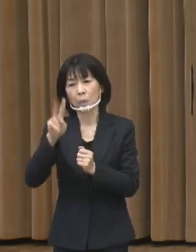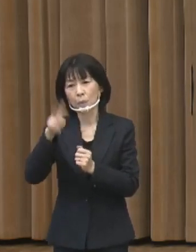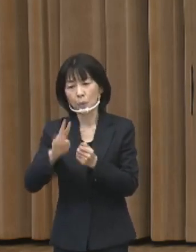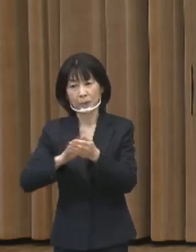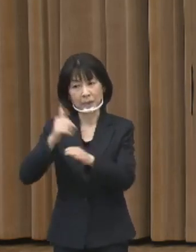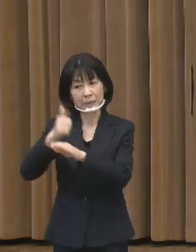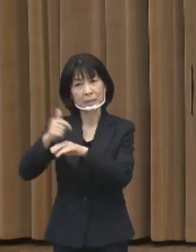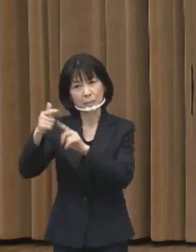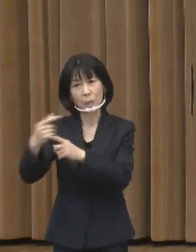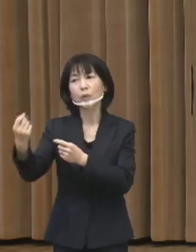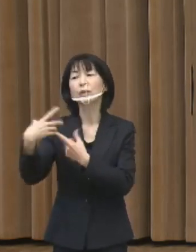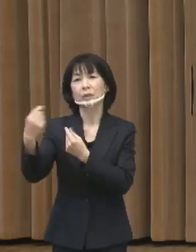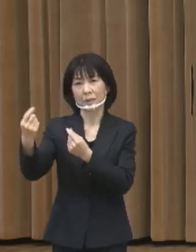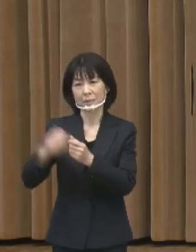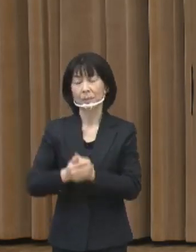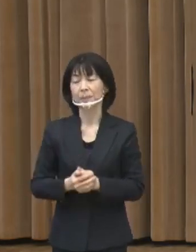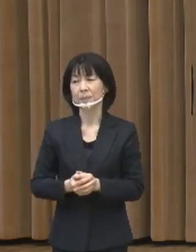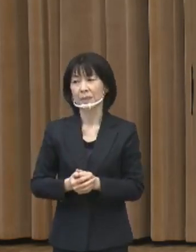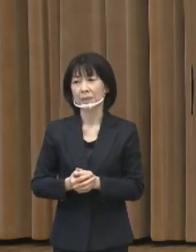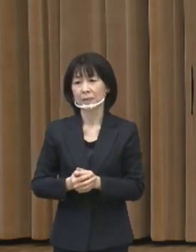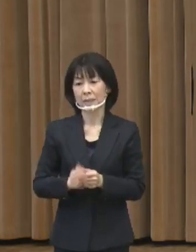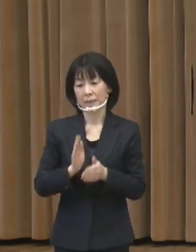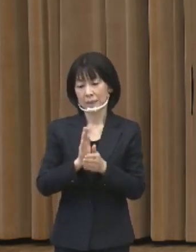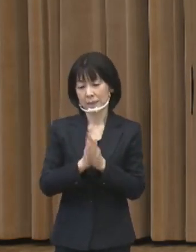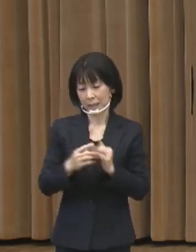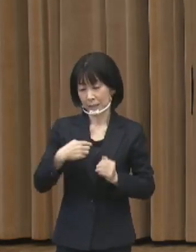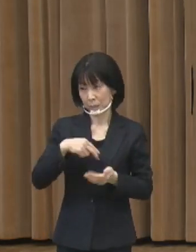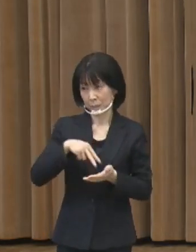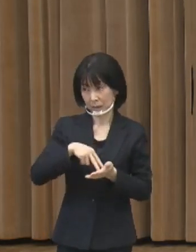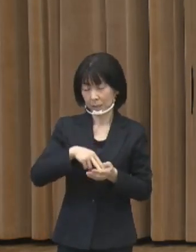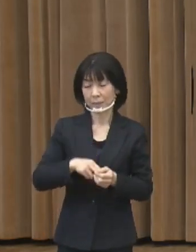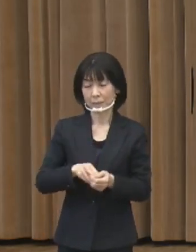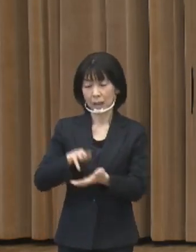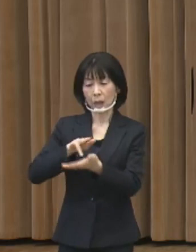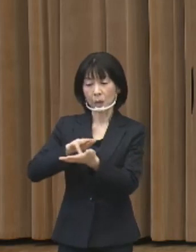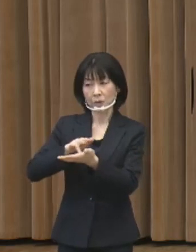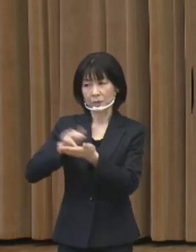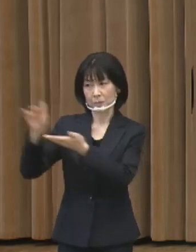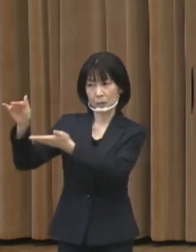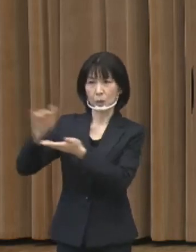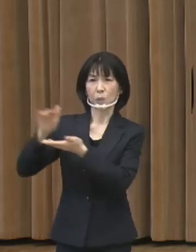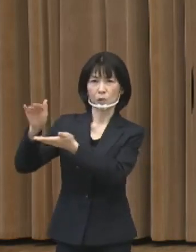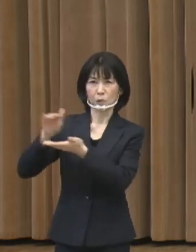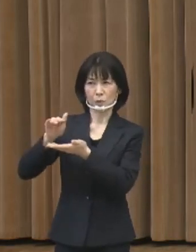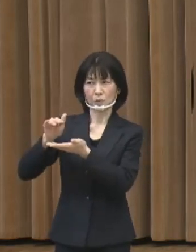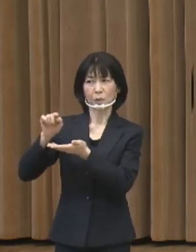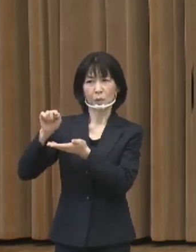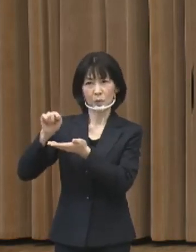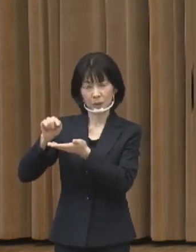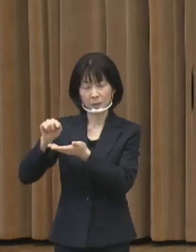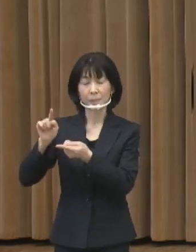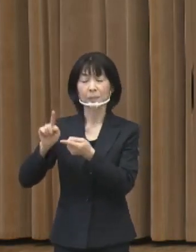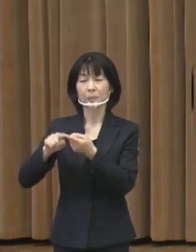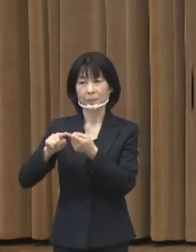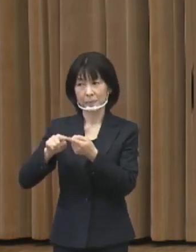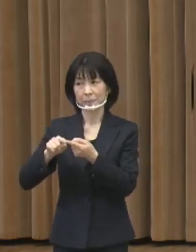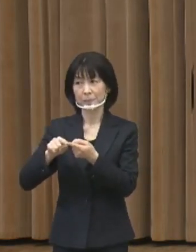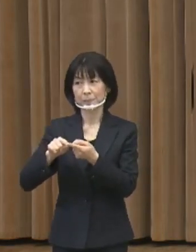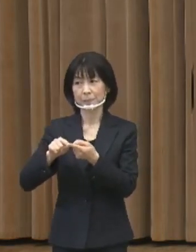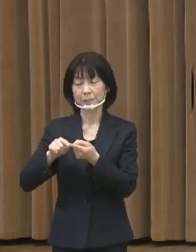におっしゃっておりますので、県側としてはこのワクチンの供給はや、あるいは